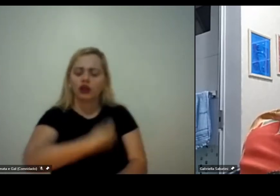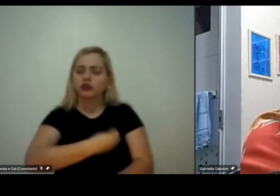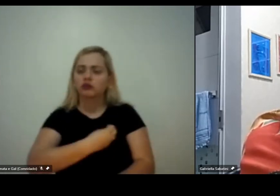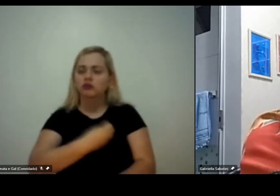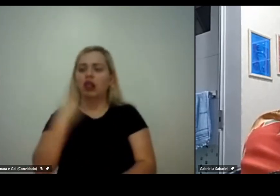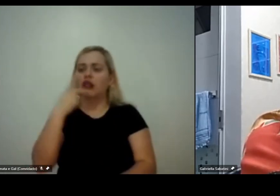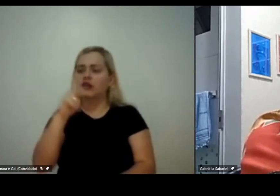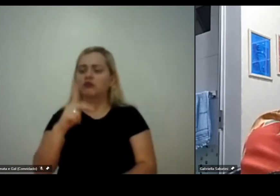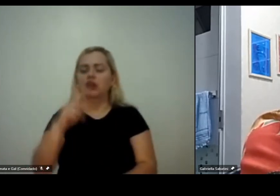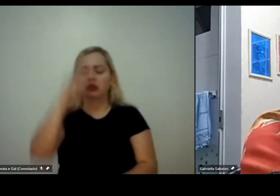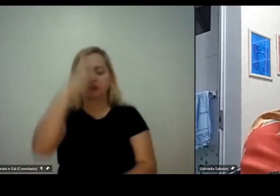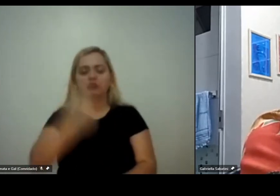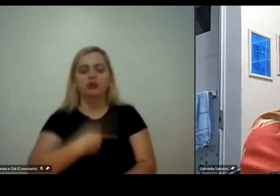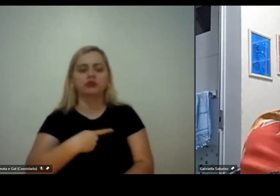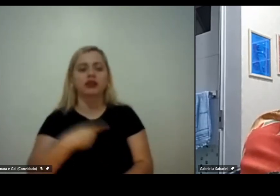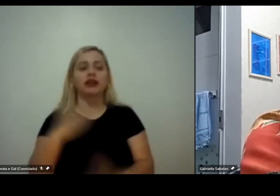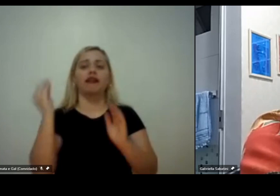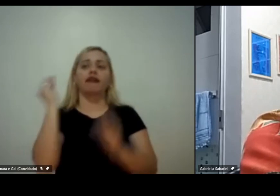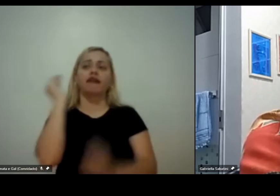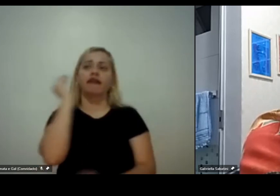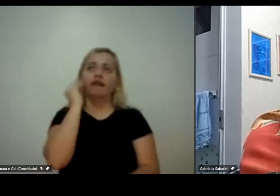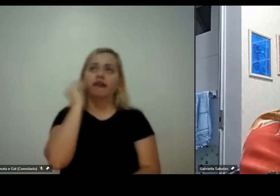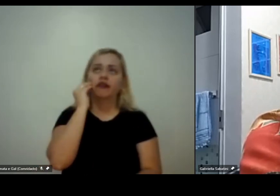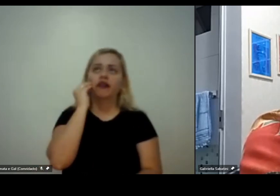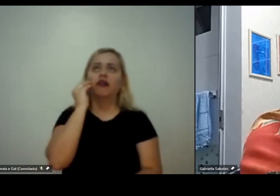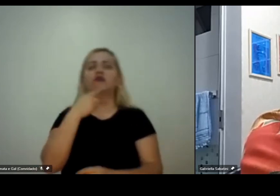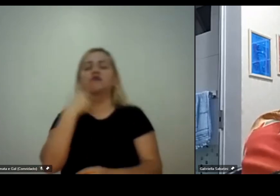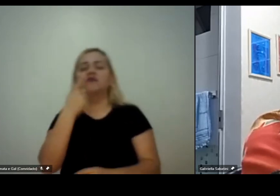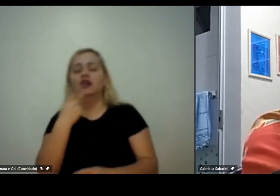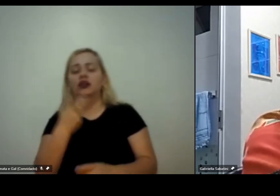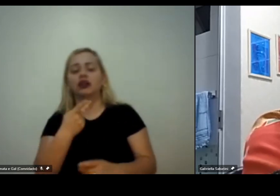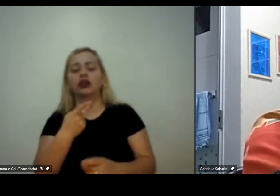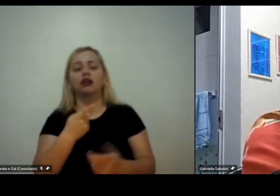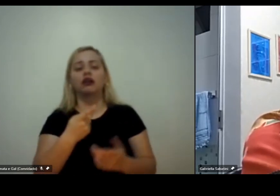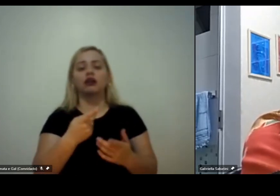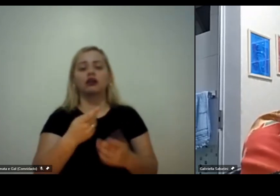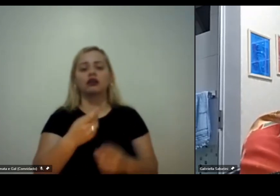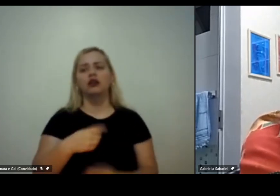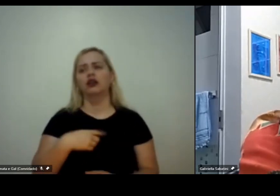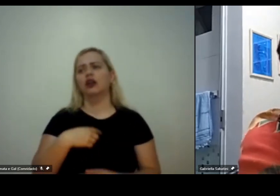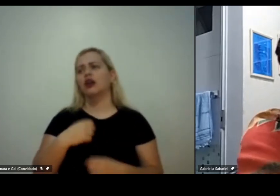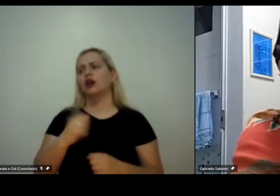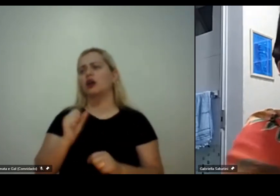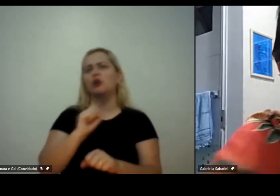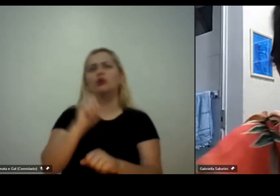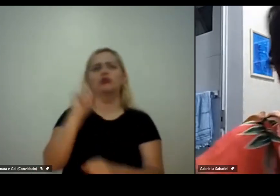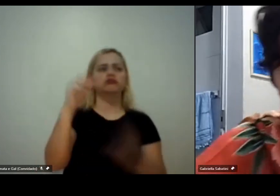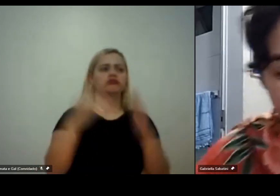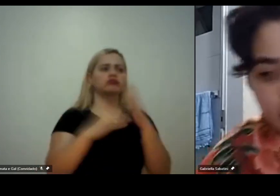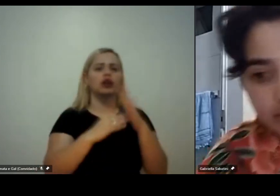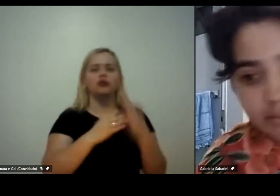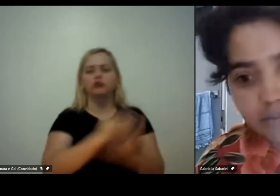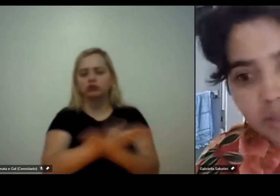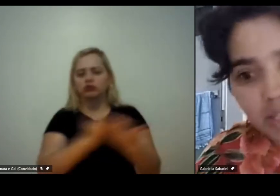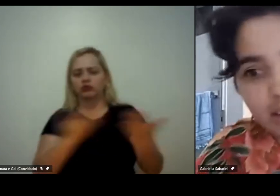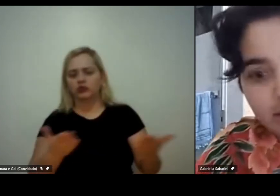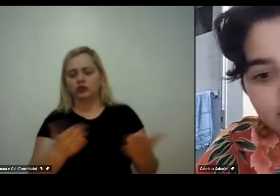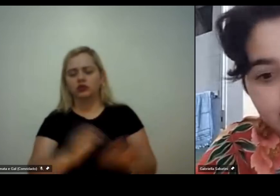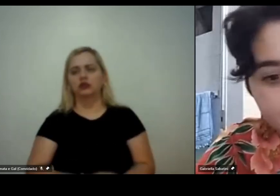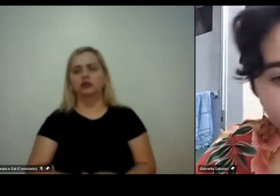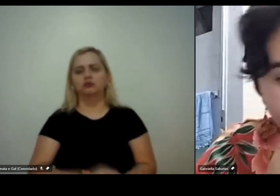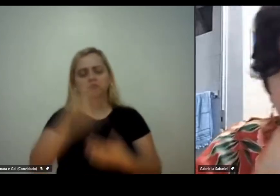própria. E tentar dizer seria um atentado ao não dito até então e ao tempo de vocês.